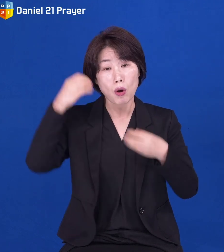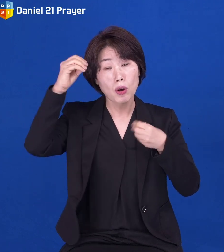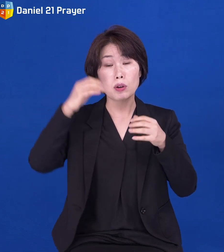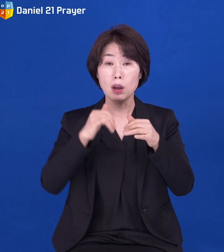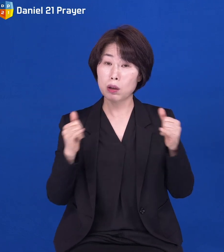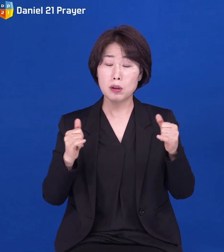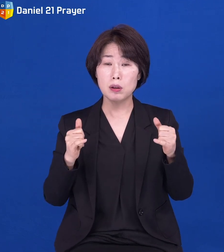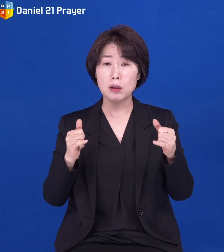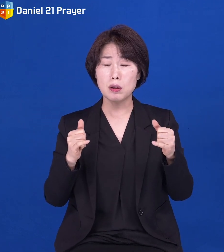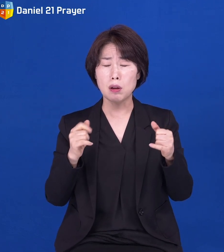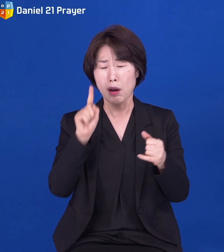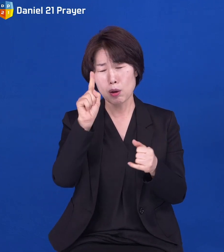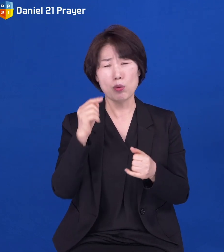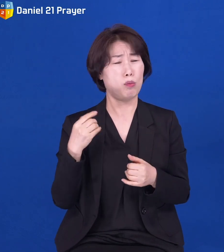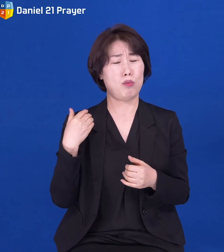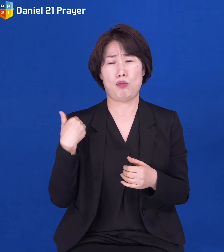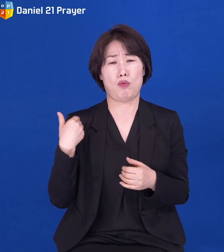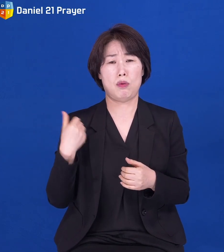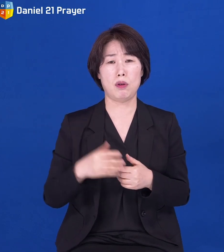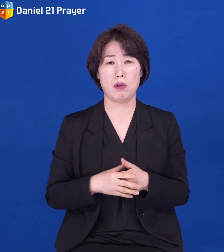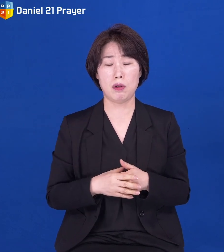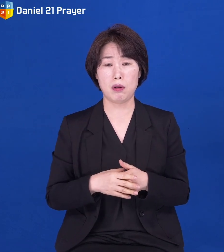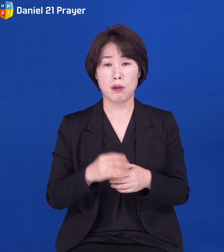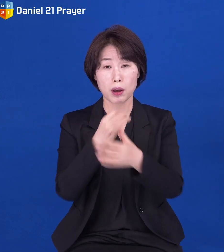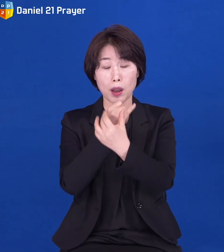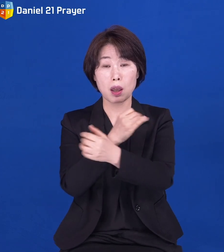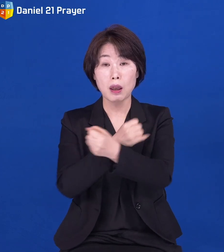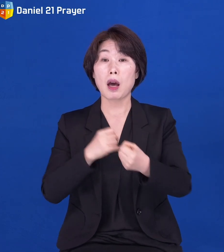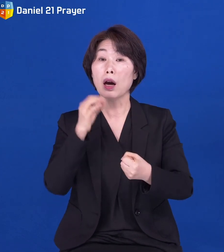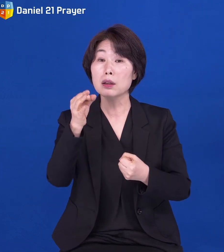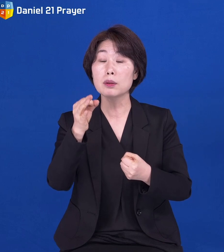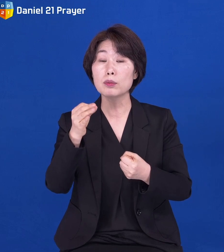많은 거죠. 그러니까 그냥 저는 계약금 없으면 계약 안 해요.